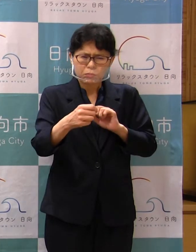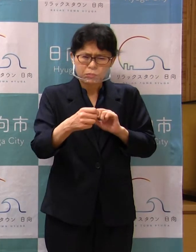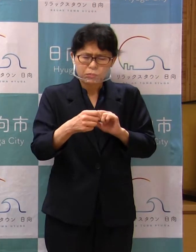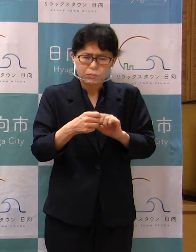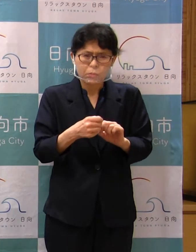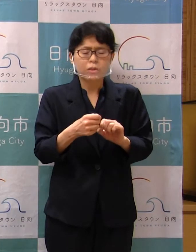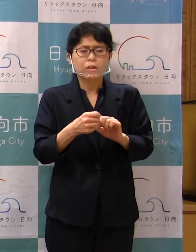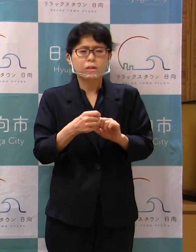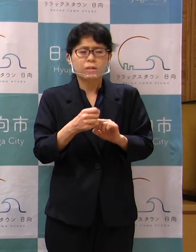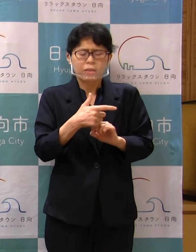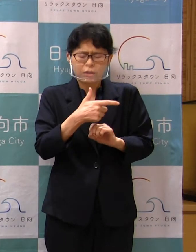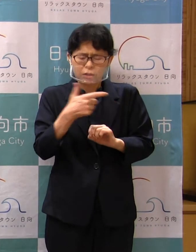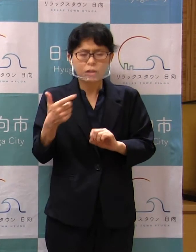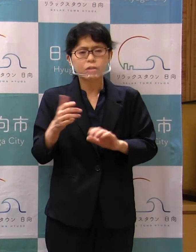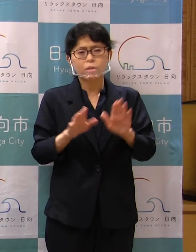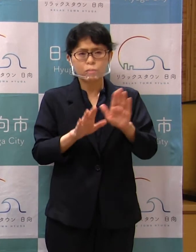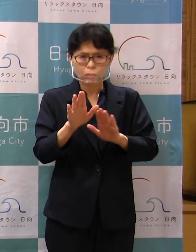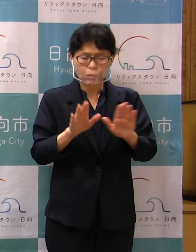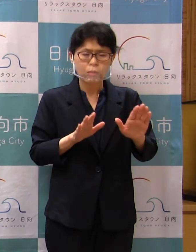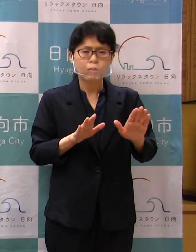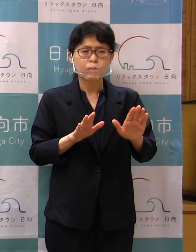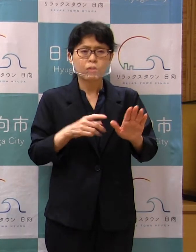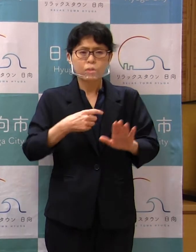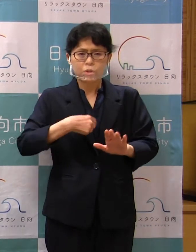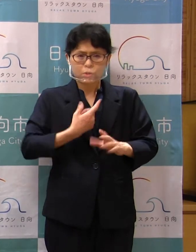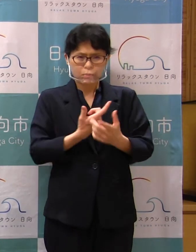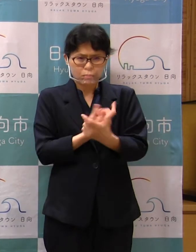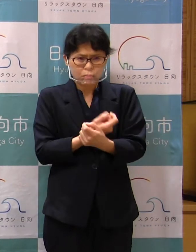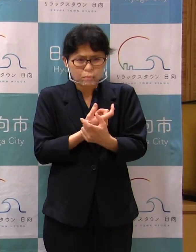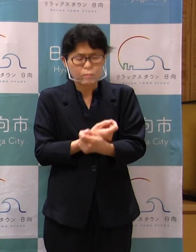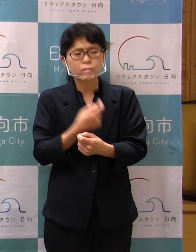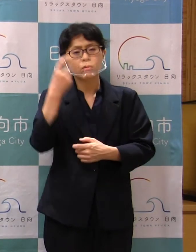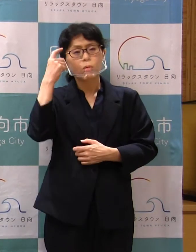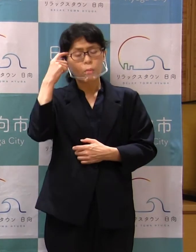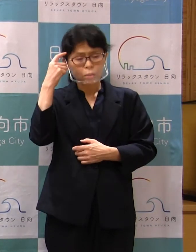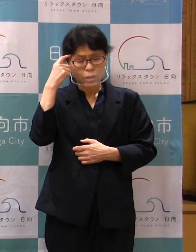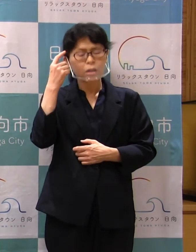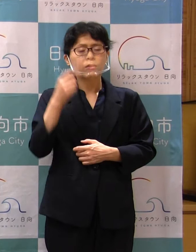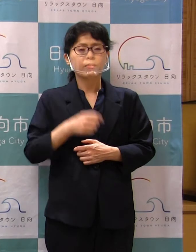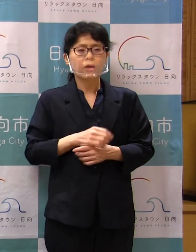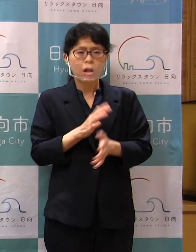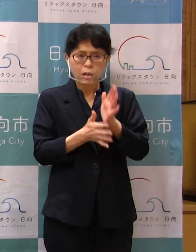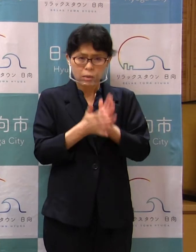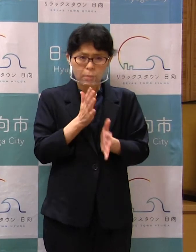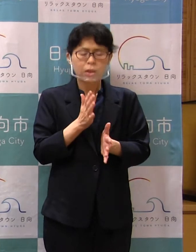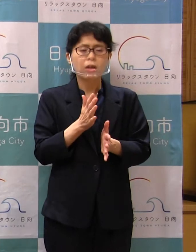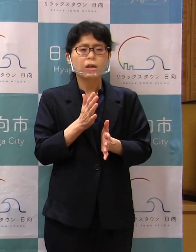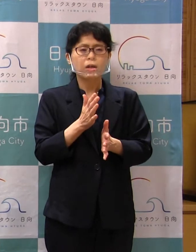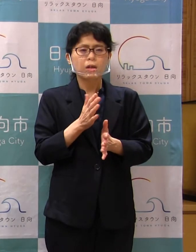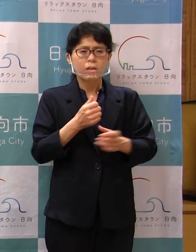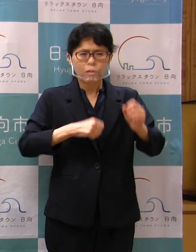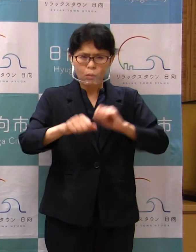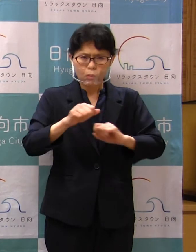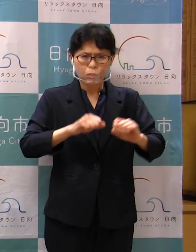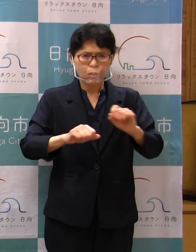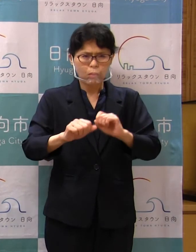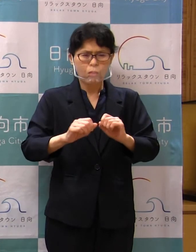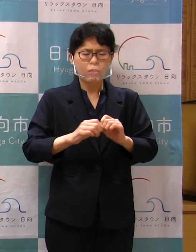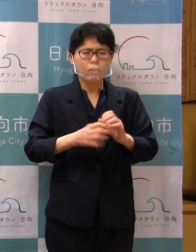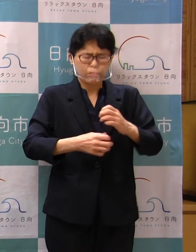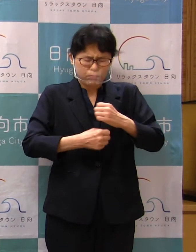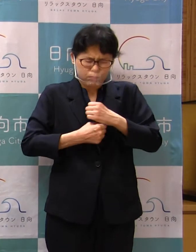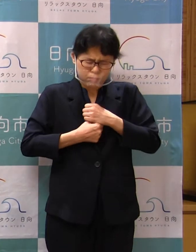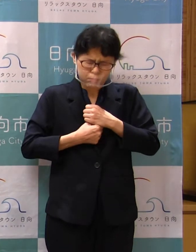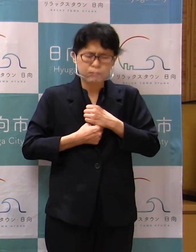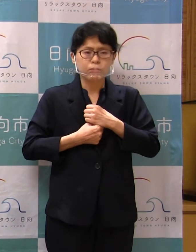った危機的状況を我がこととして捉えて、改めて行動要請を守るととも